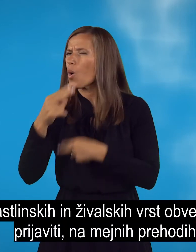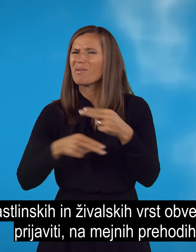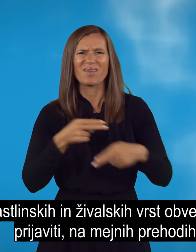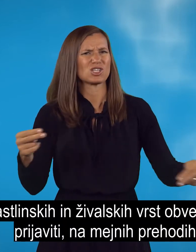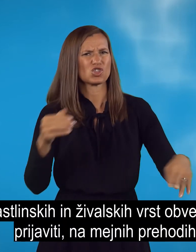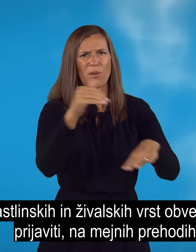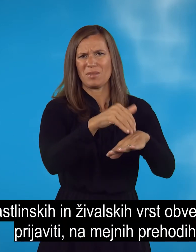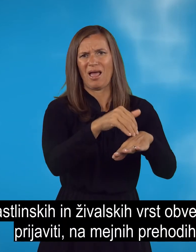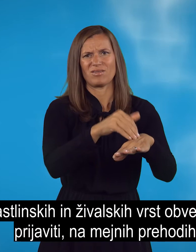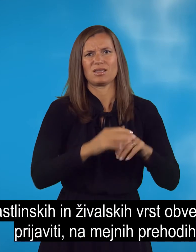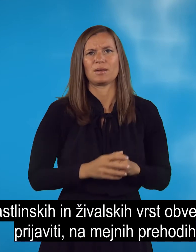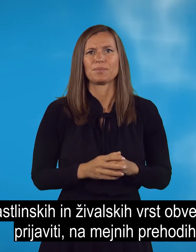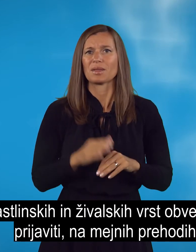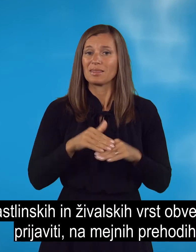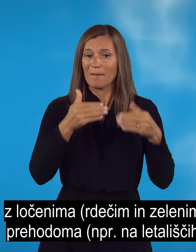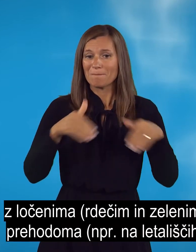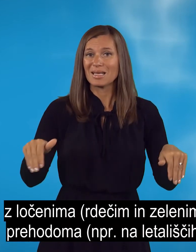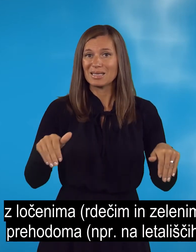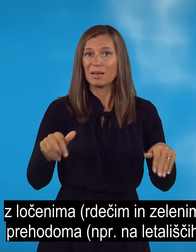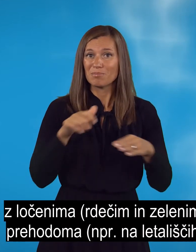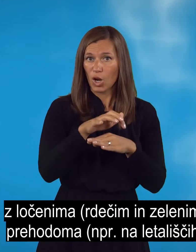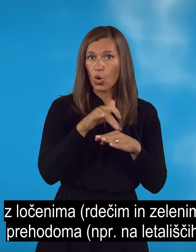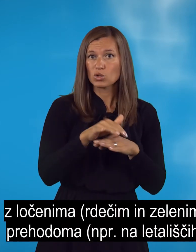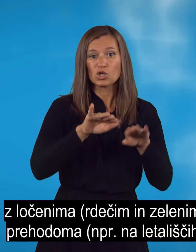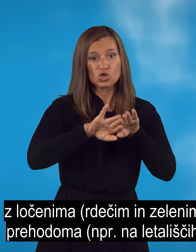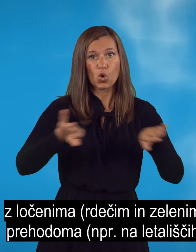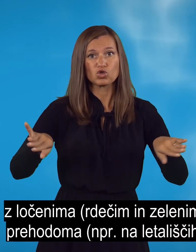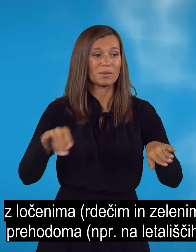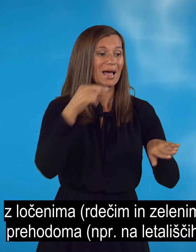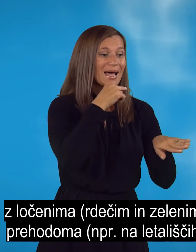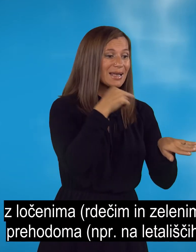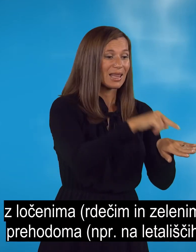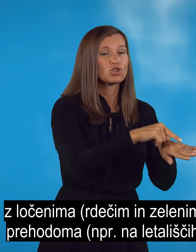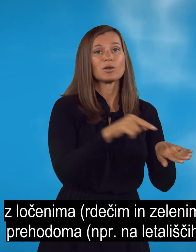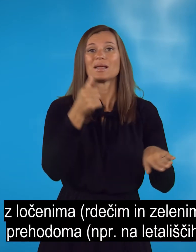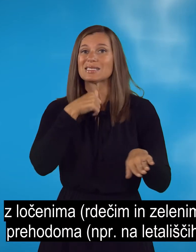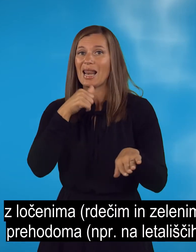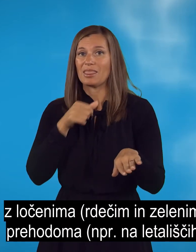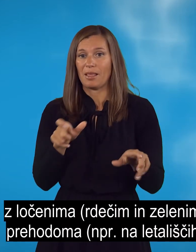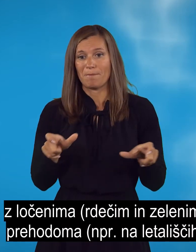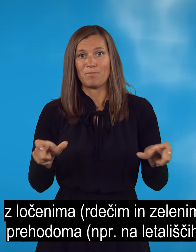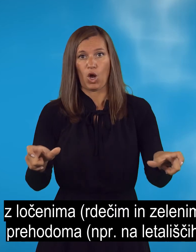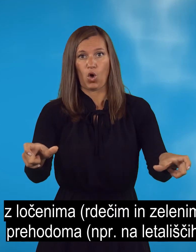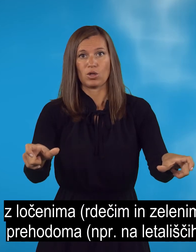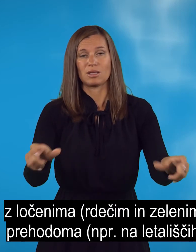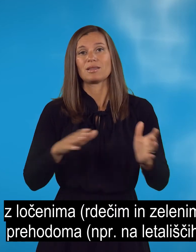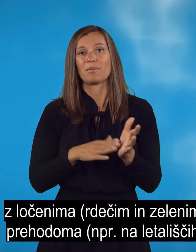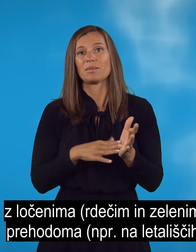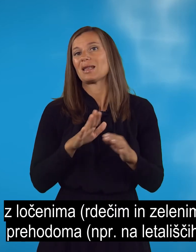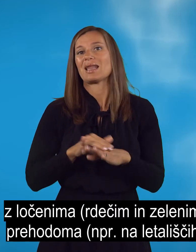prijaviti. Na mejnih prehodih z ločenima rdečim in zelenim prehodoma, na primer na